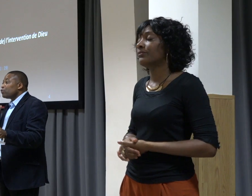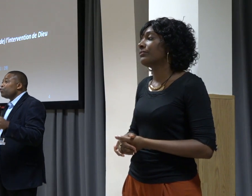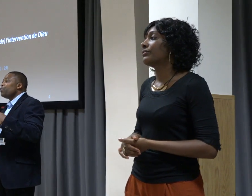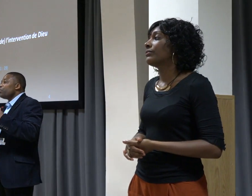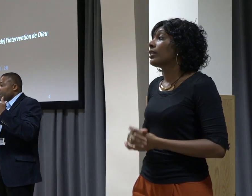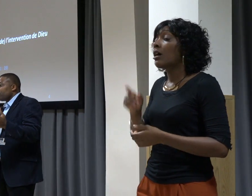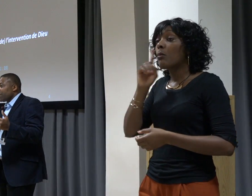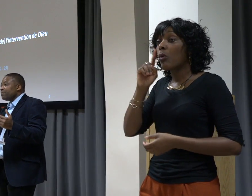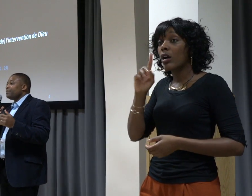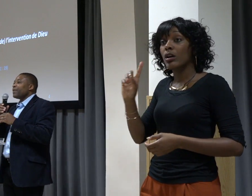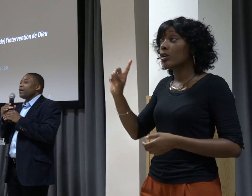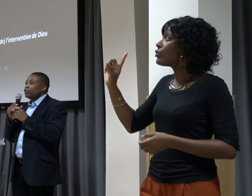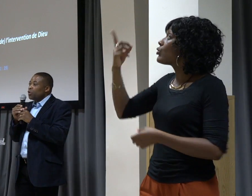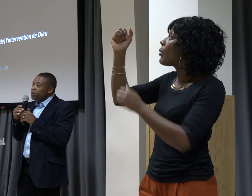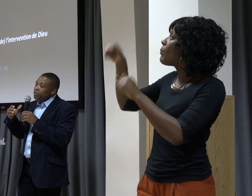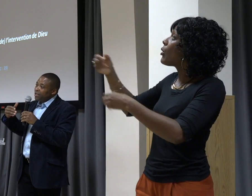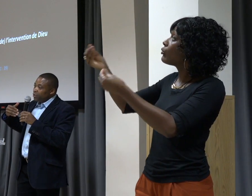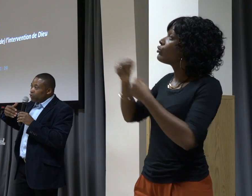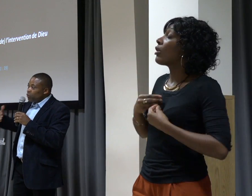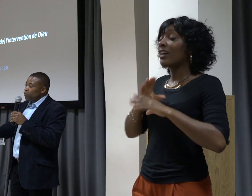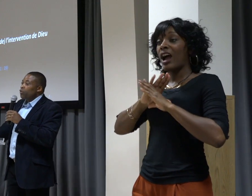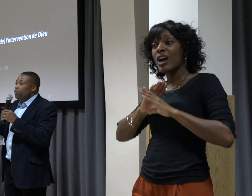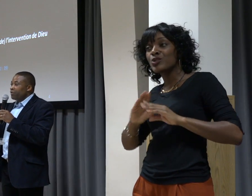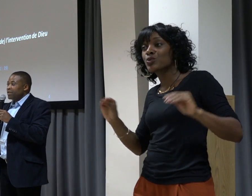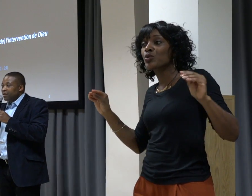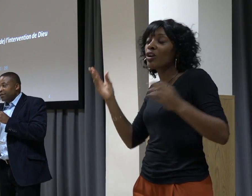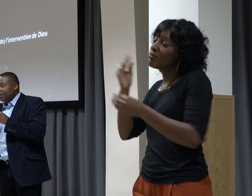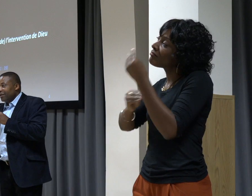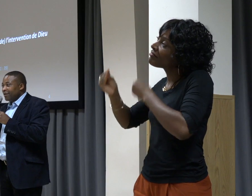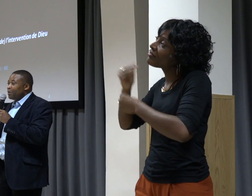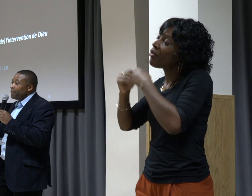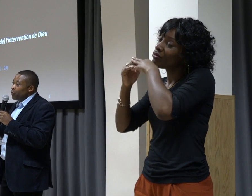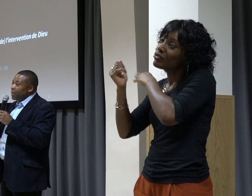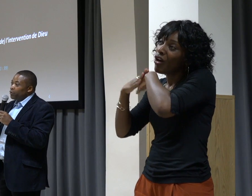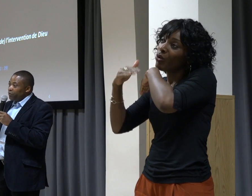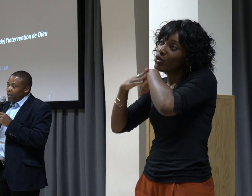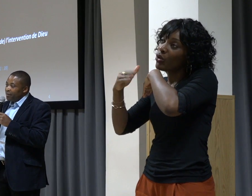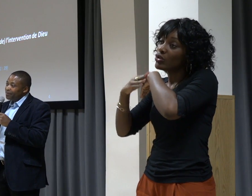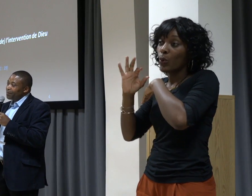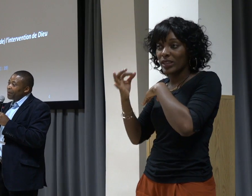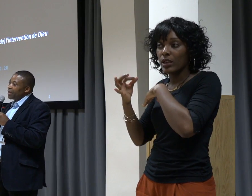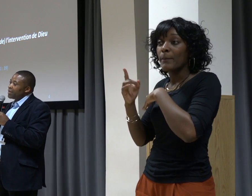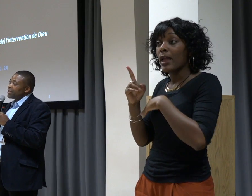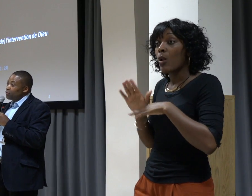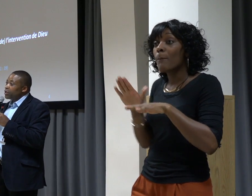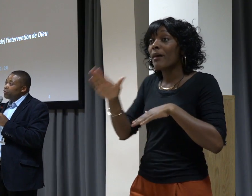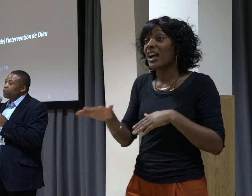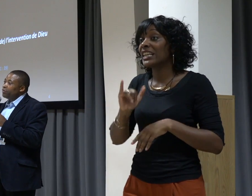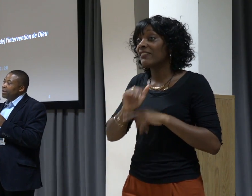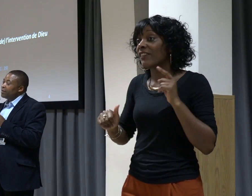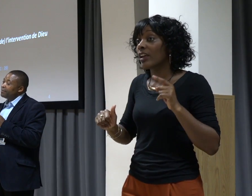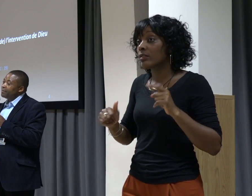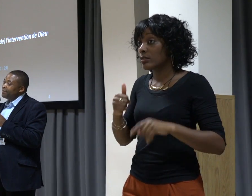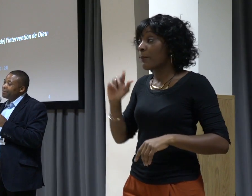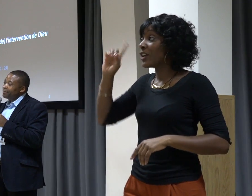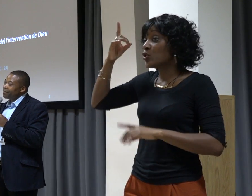Parce que Dieu peut nous rassurer, Dieu peut nous dire des choses pour nous réconforter, mais le pas de foi, c'est nous qui devons le